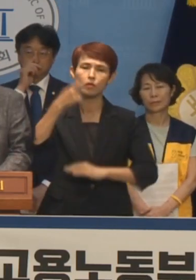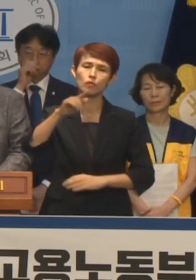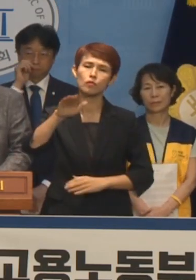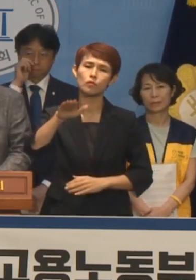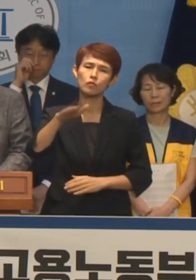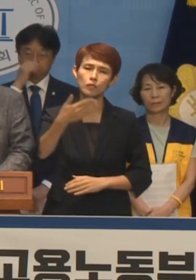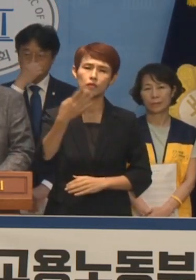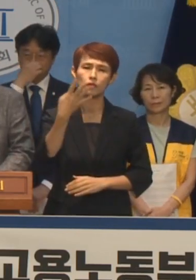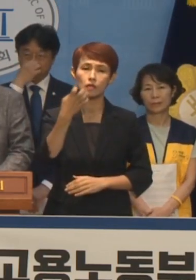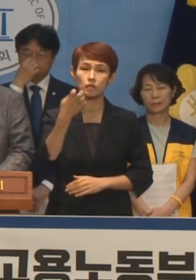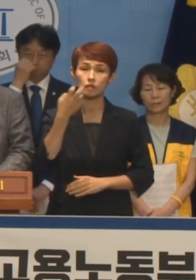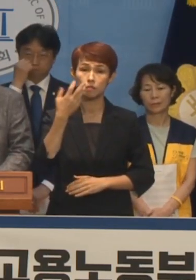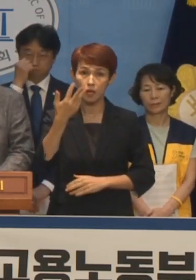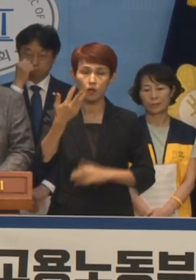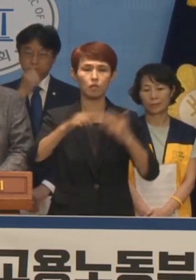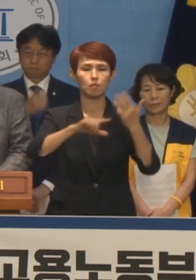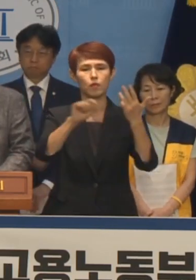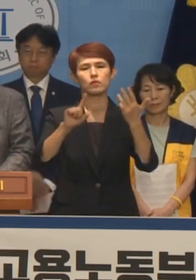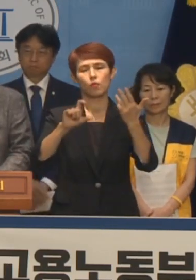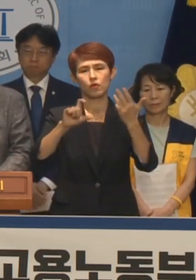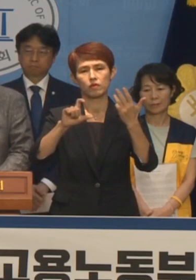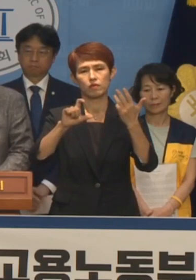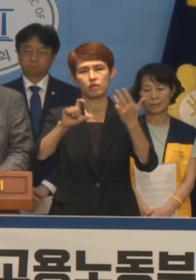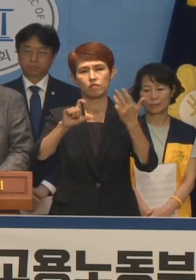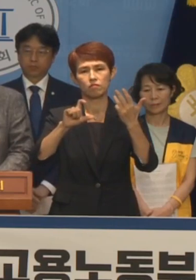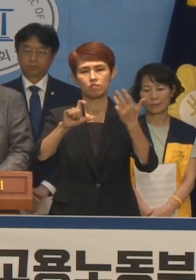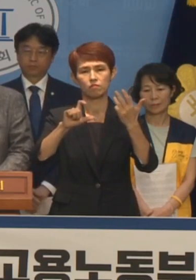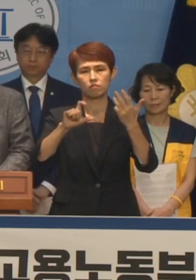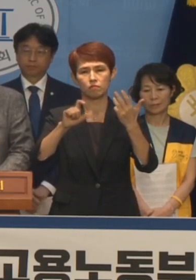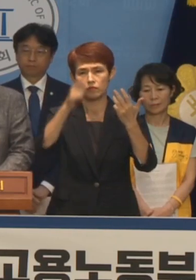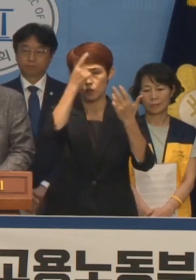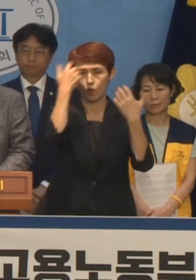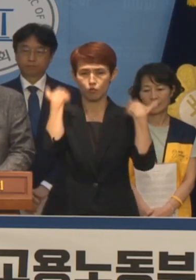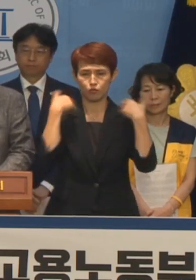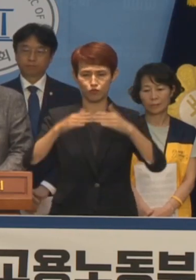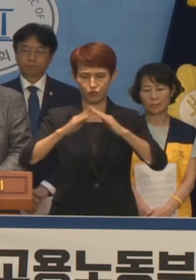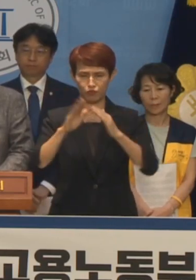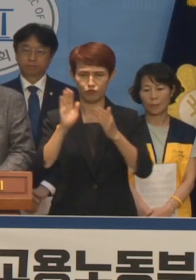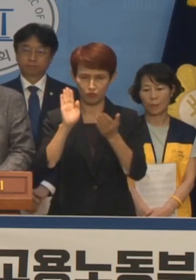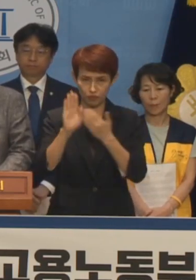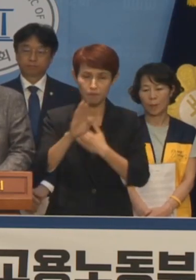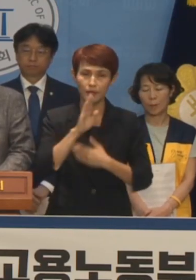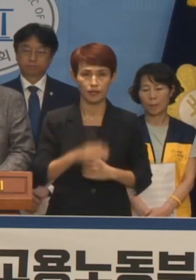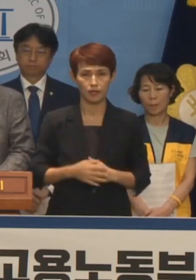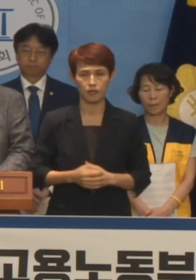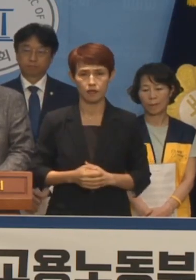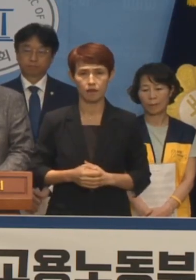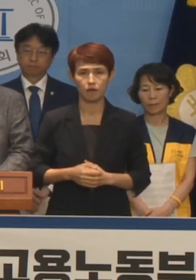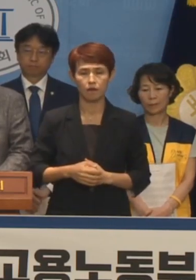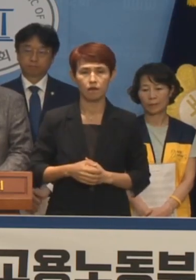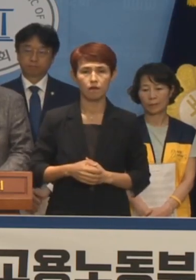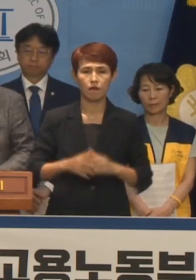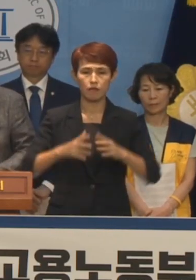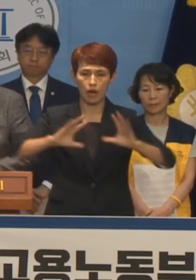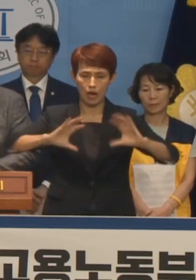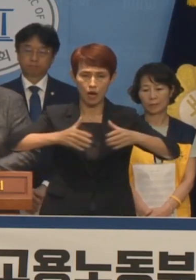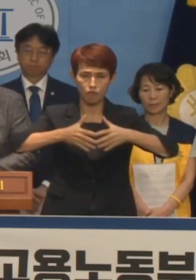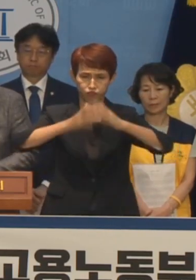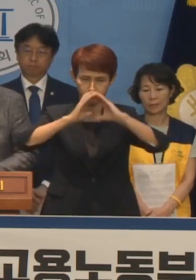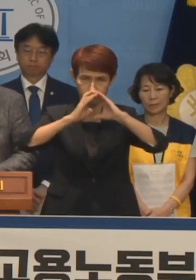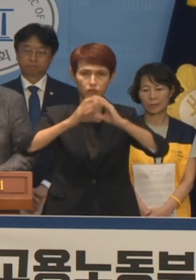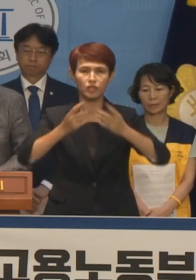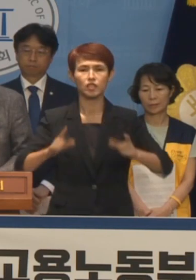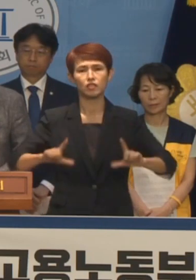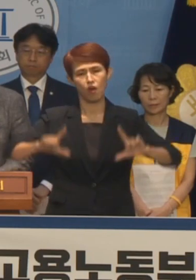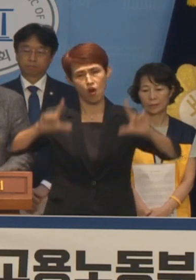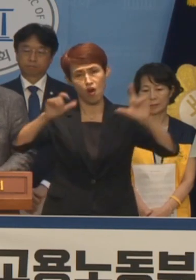8월 15일 대한민국 정부 수립을 통해서였다. 그래서 자꾸 건국절 얘기를 합니다. 헌법을 부정하는 얘기입니다.